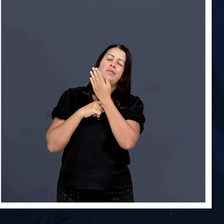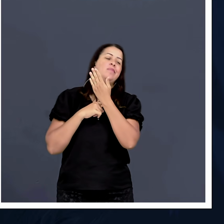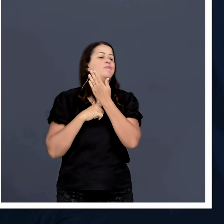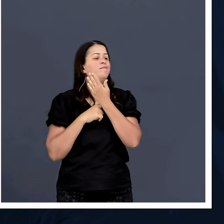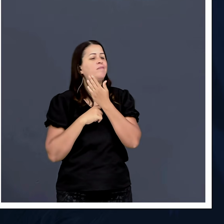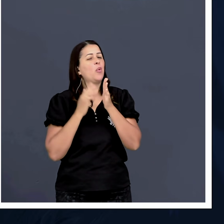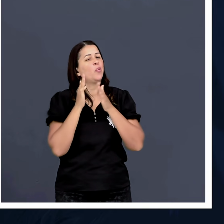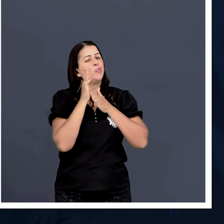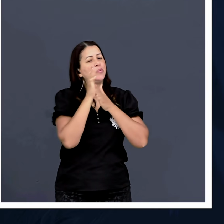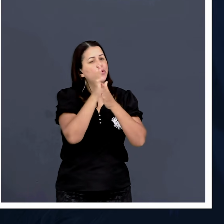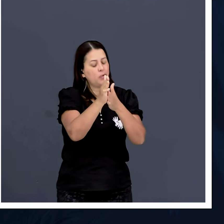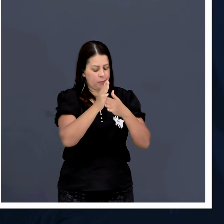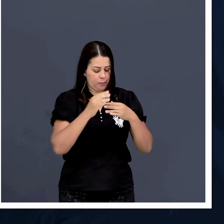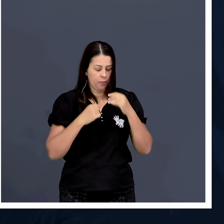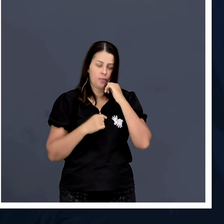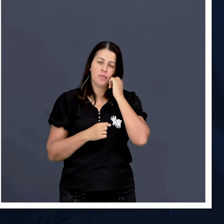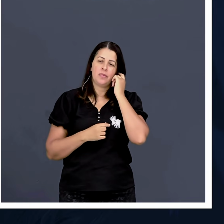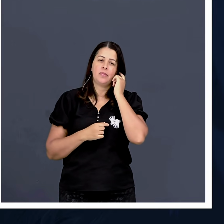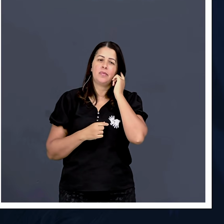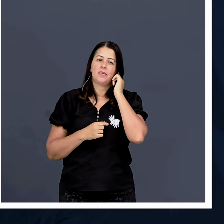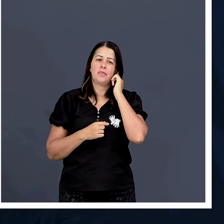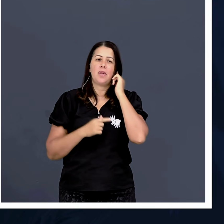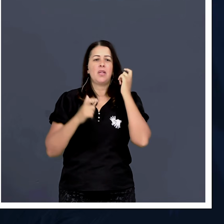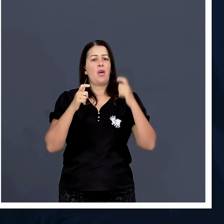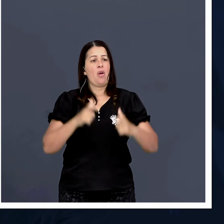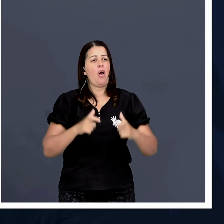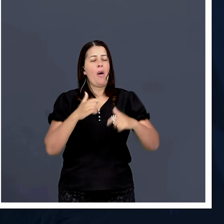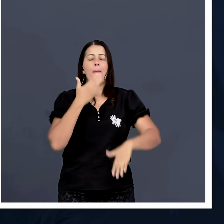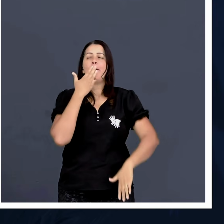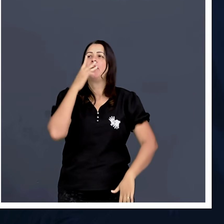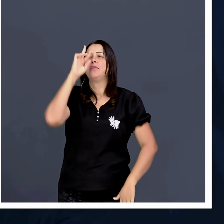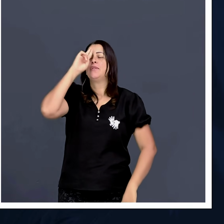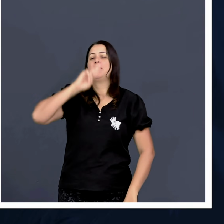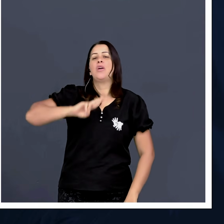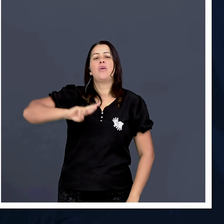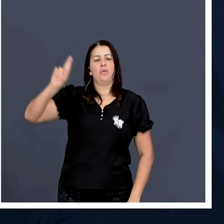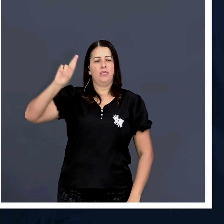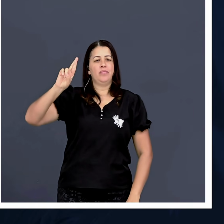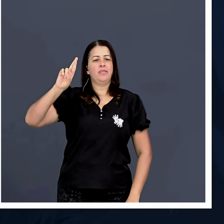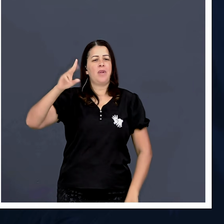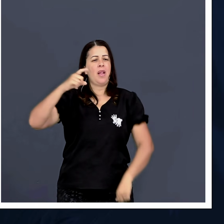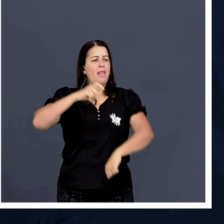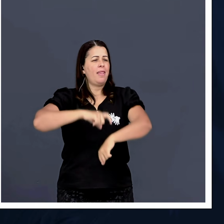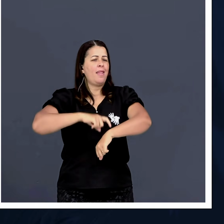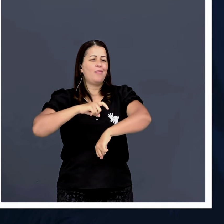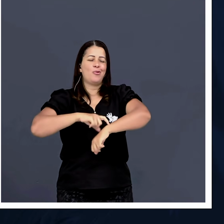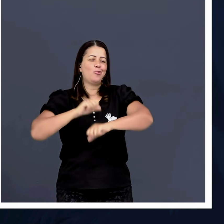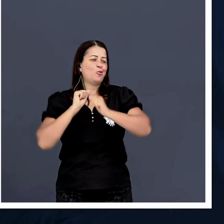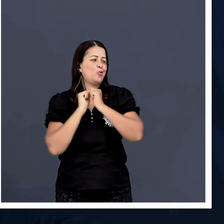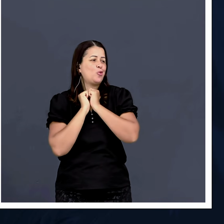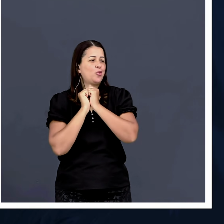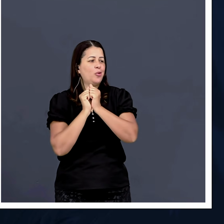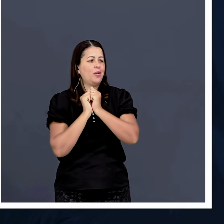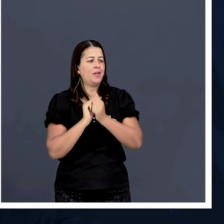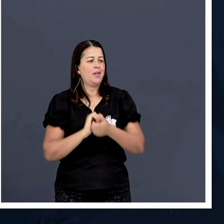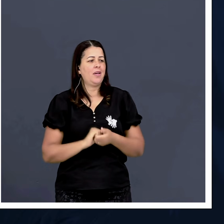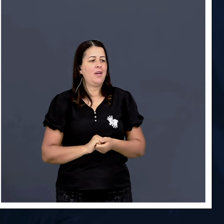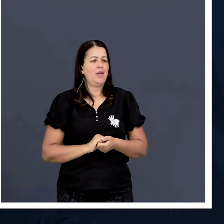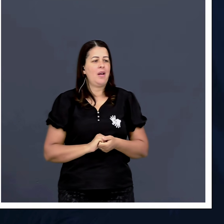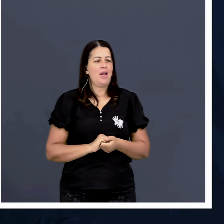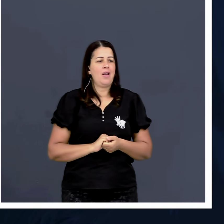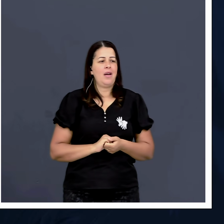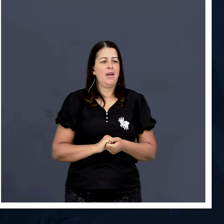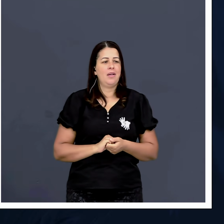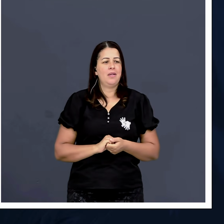nos direcione a este lugar. Vamos pedir ao Senhor que esteja o tempo inteiro conosco, nos ajudando